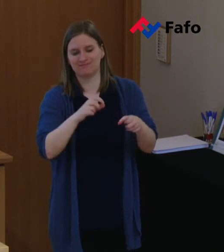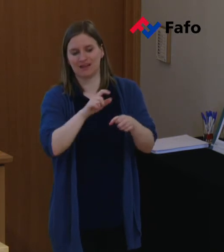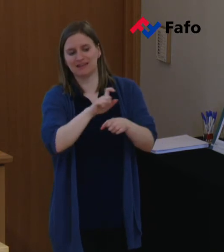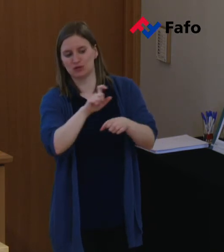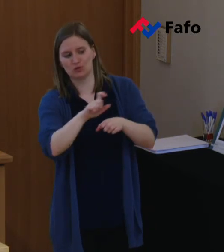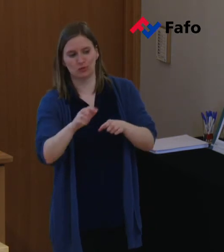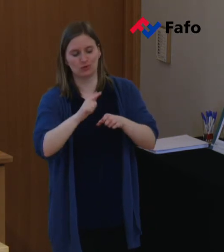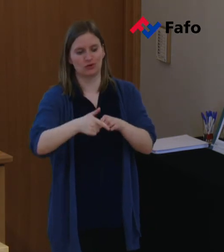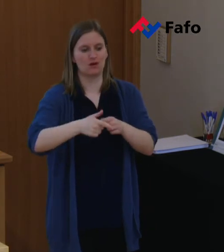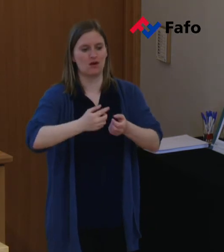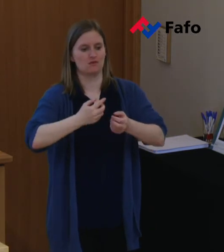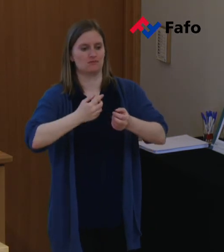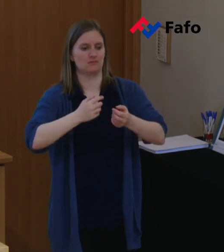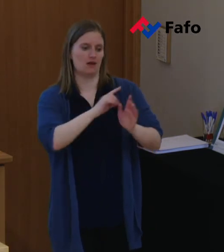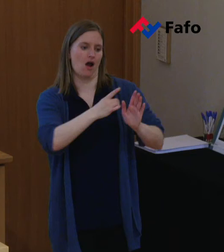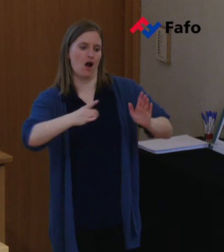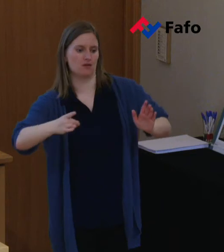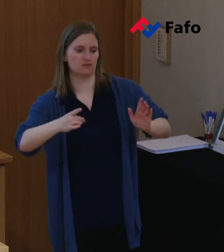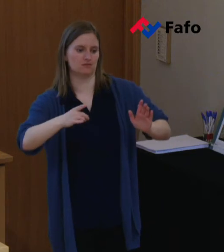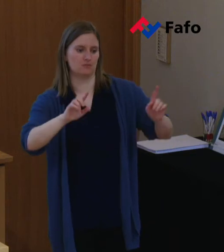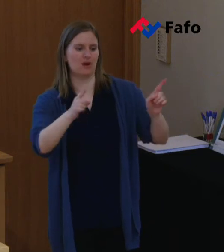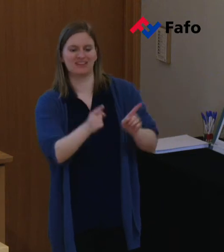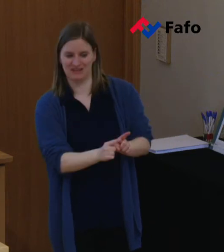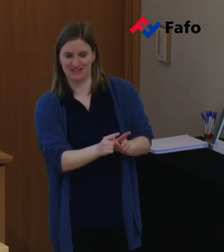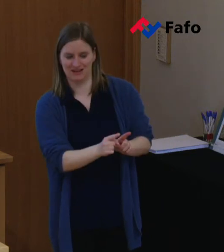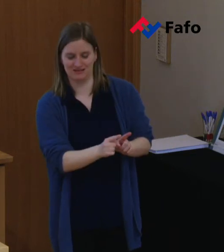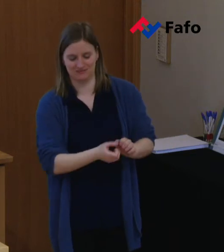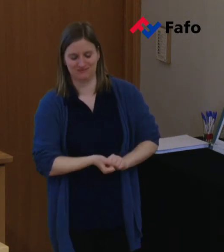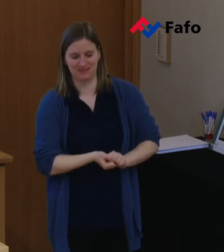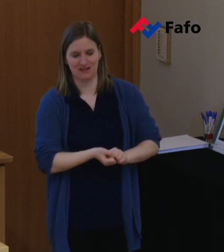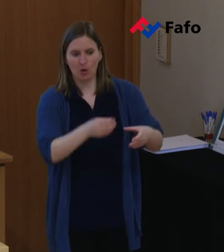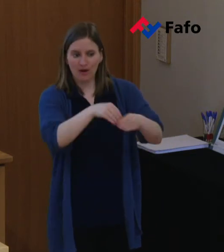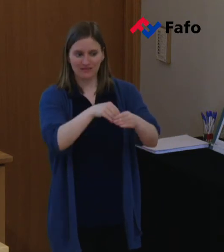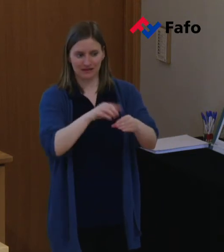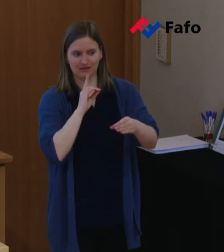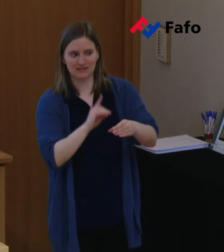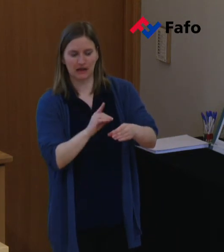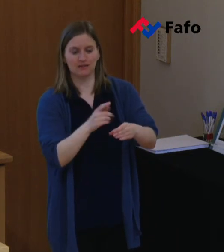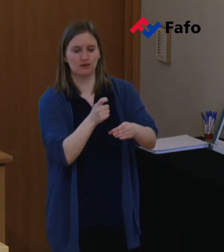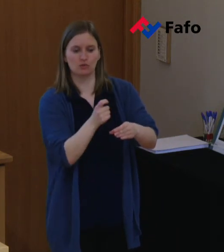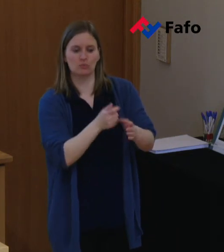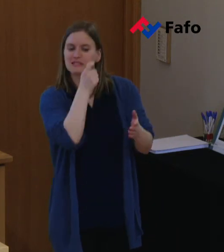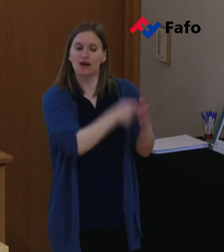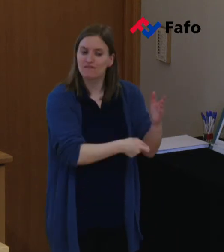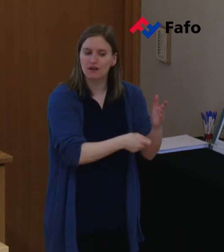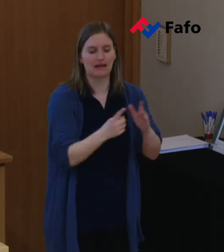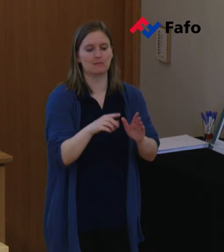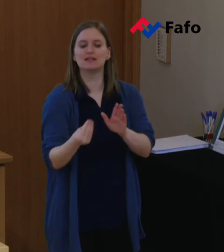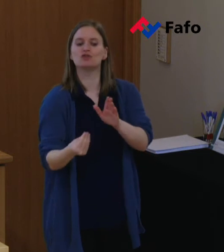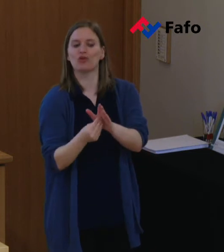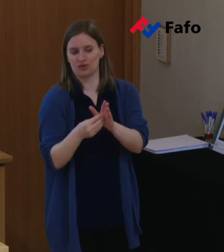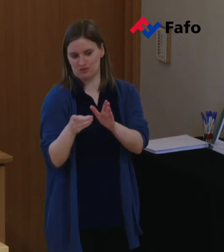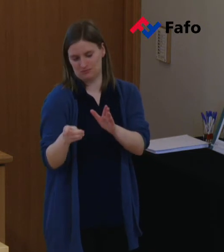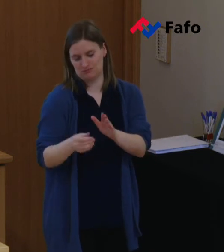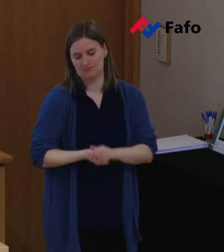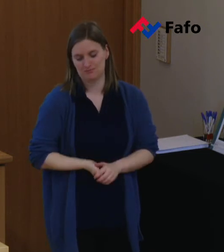lang marginalisering. Og en av deltakerne som sier, det ikke noen som kommer for å straffe, det noen som kommer for å støtte. Og så